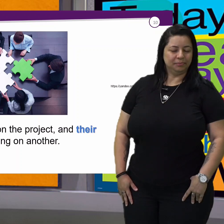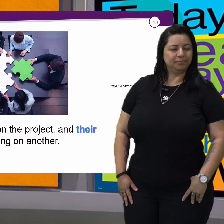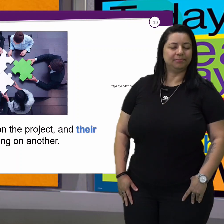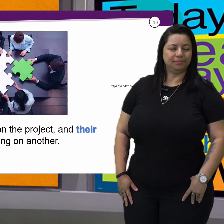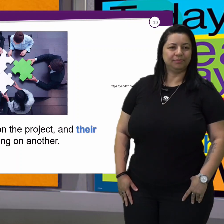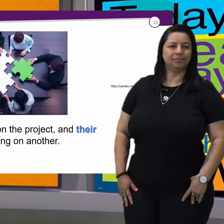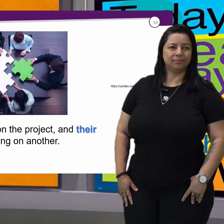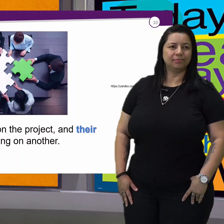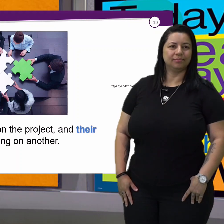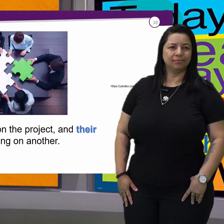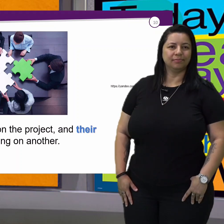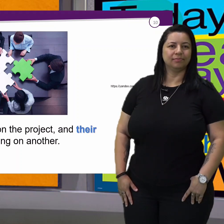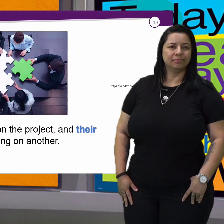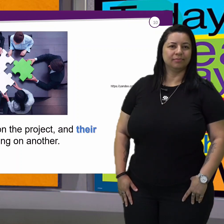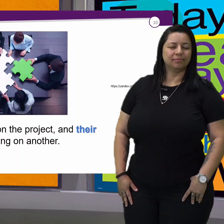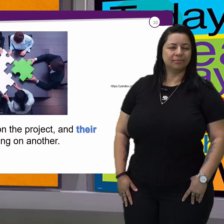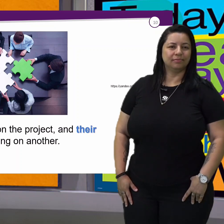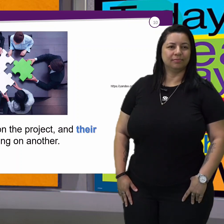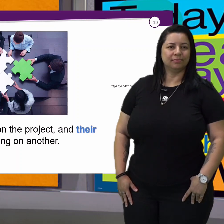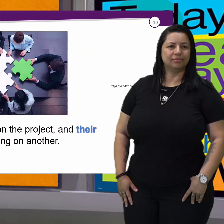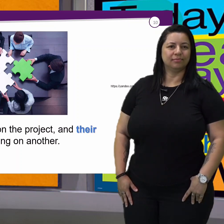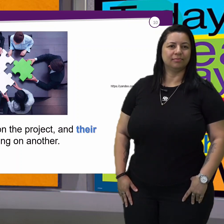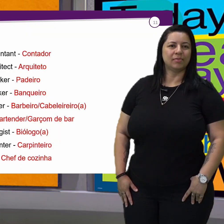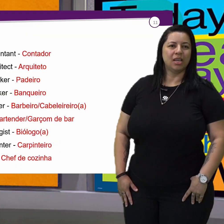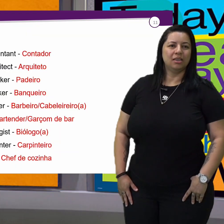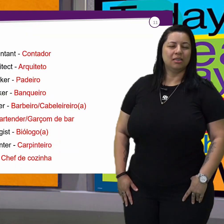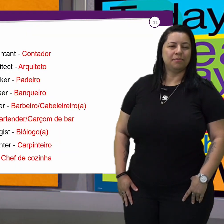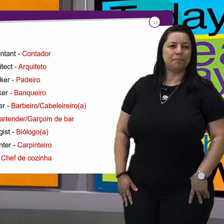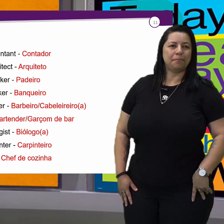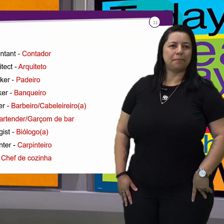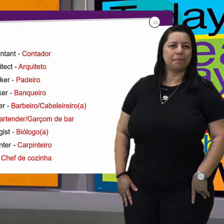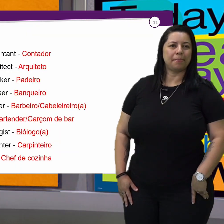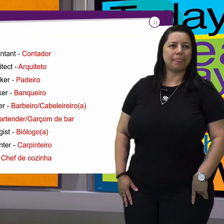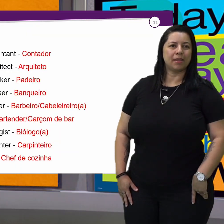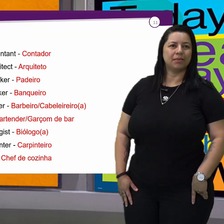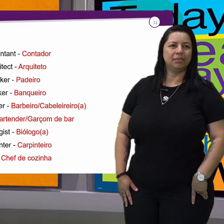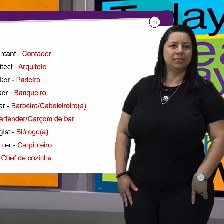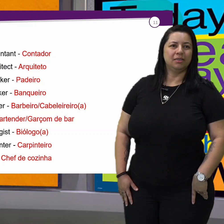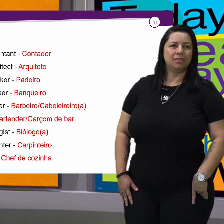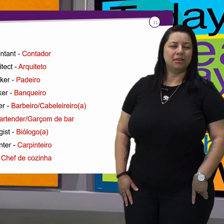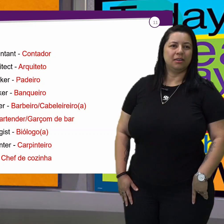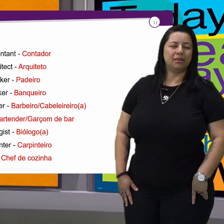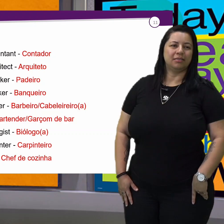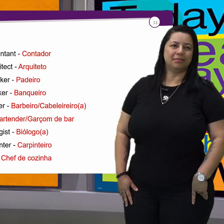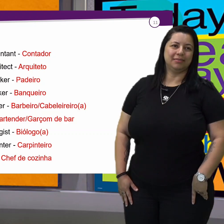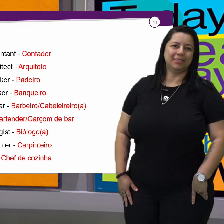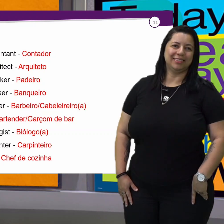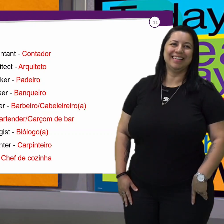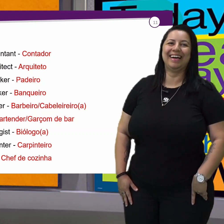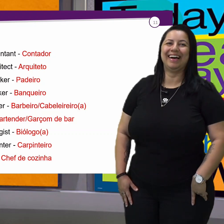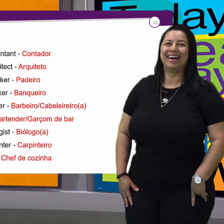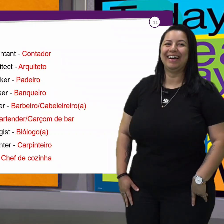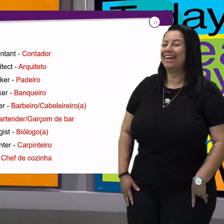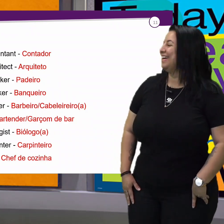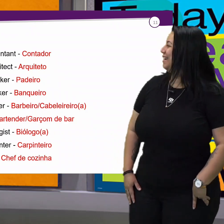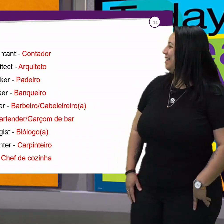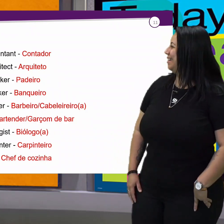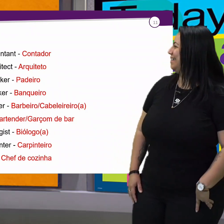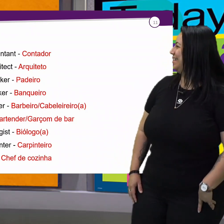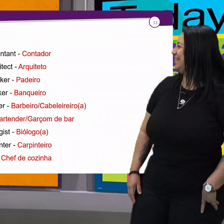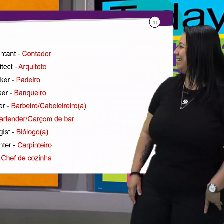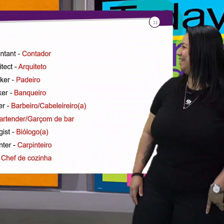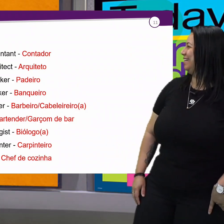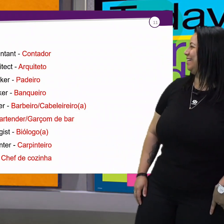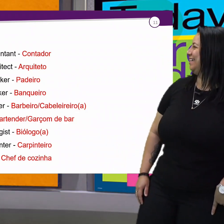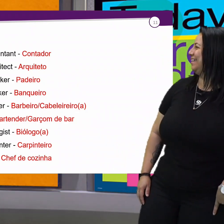Time veio depois, aí eu preciso usar o adjetivo possessivo. Já no outro aqui, a gente tem mais informações. Saímos, já percebi que a